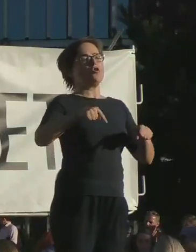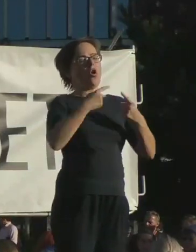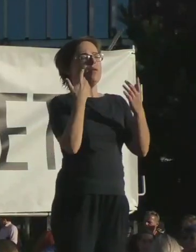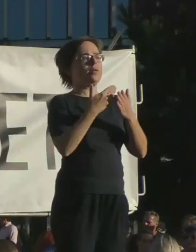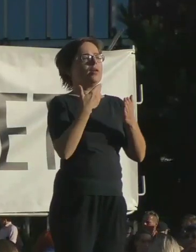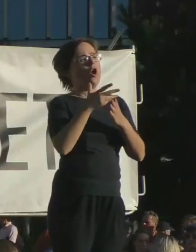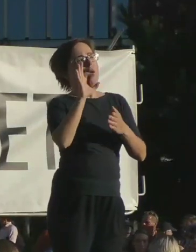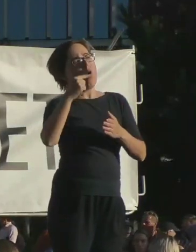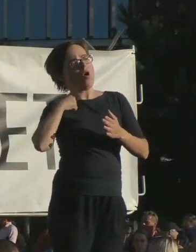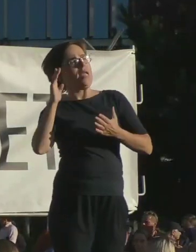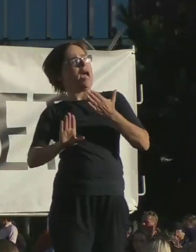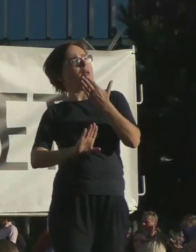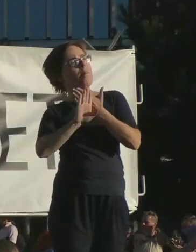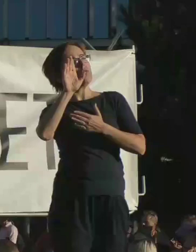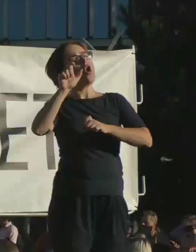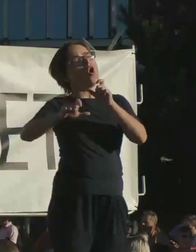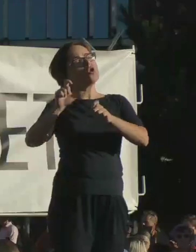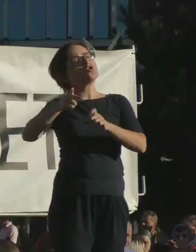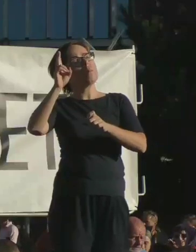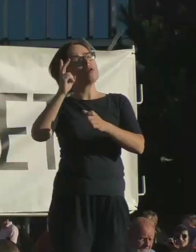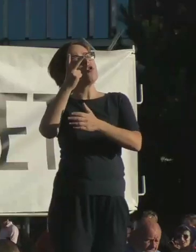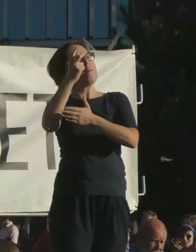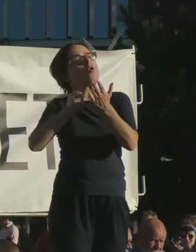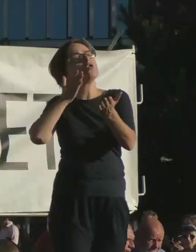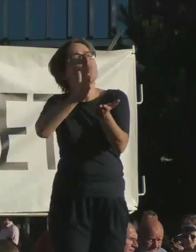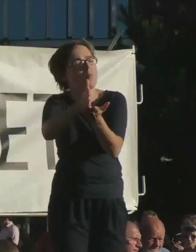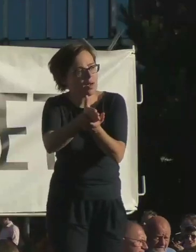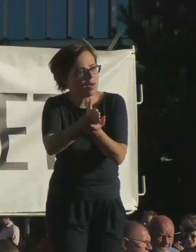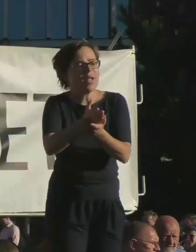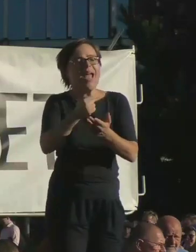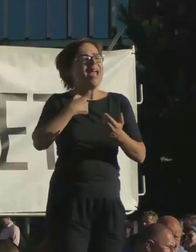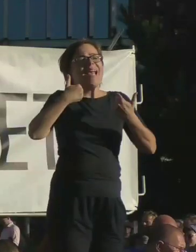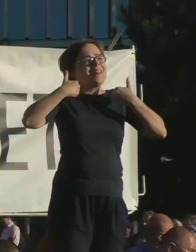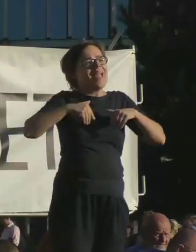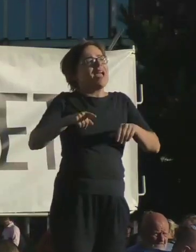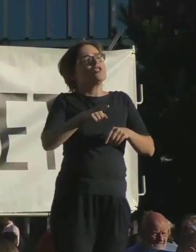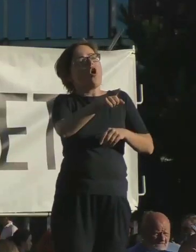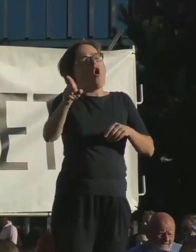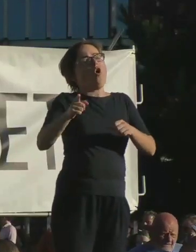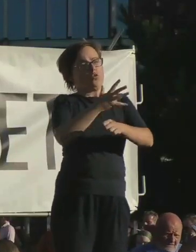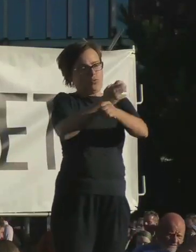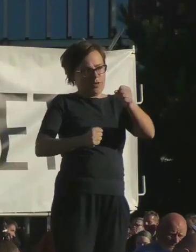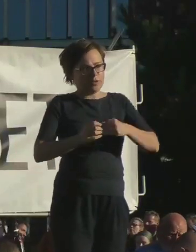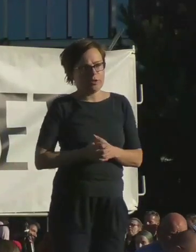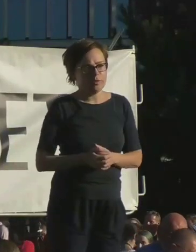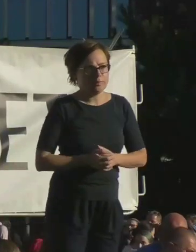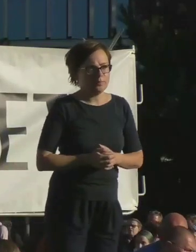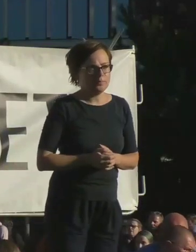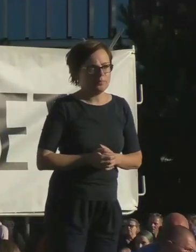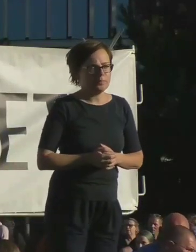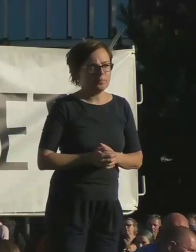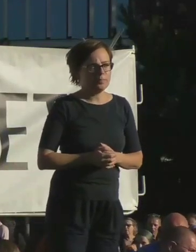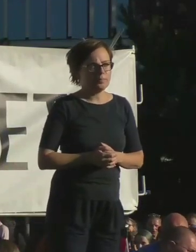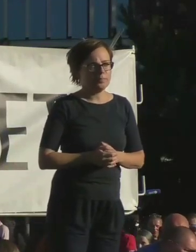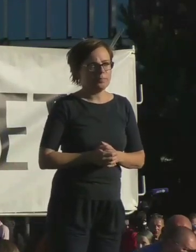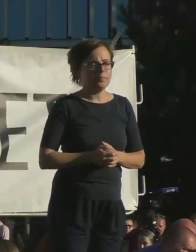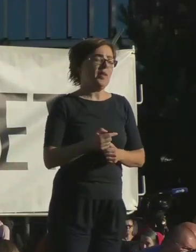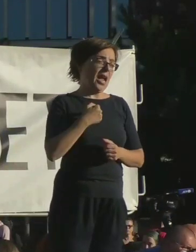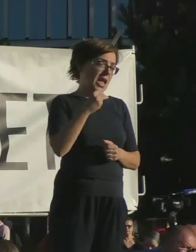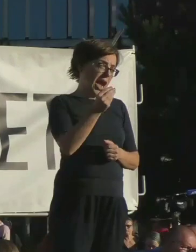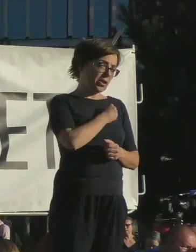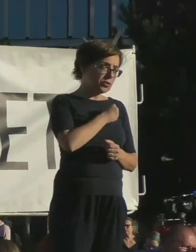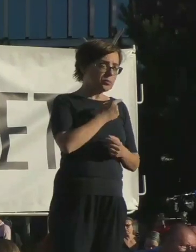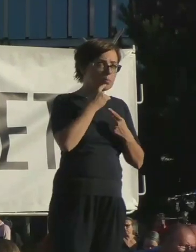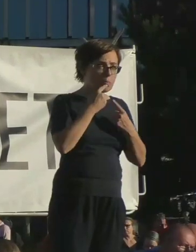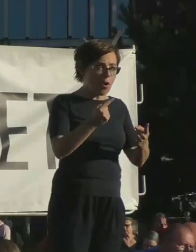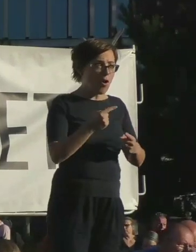reprezentuję właśnie te osoby, które pomagają w aborcjach i nie chcę, żeby one poszły siedzieć. I że powiem szczerze, że